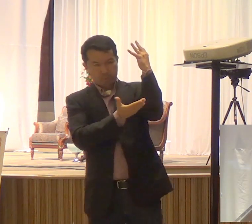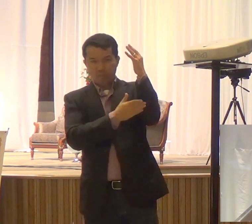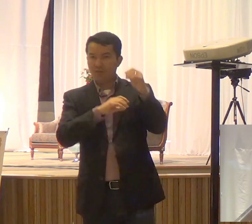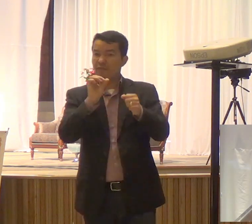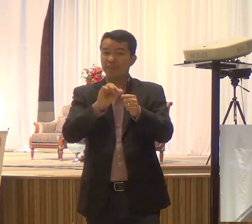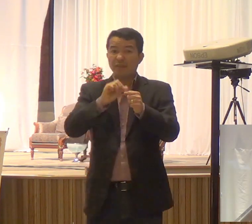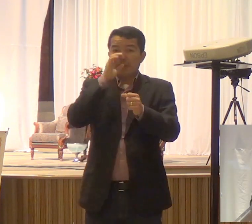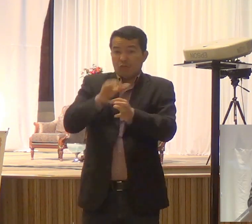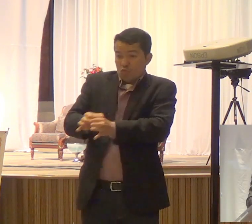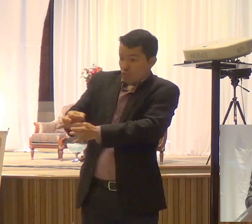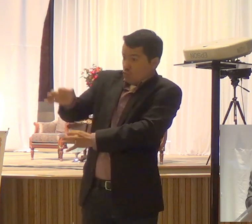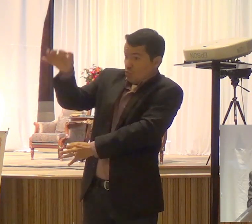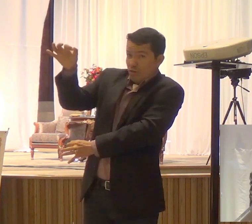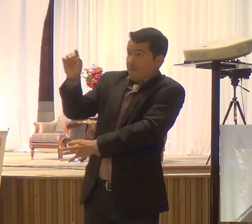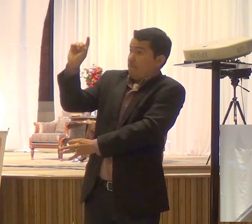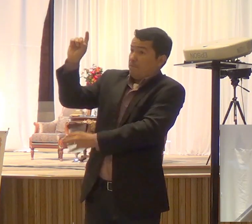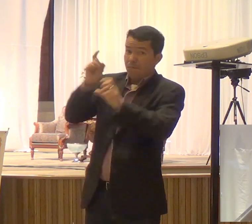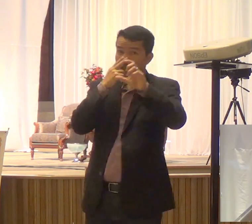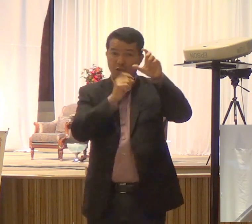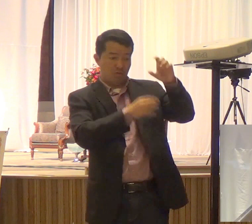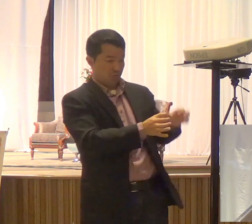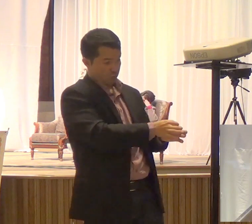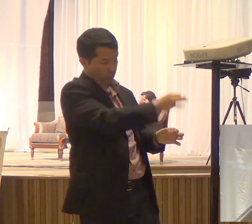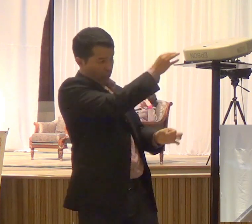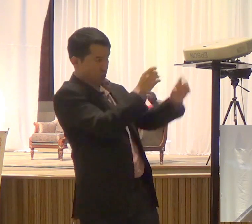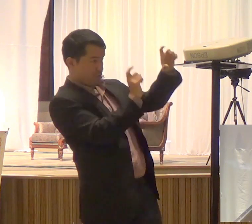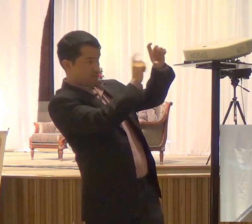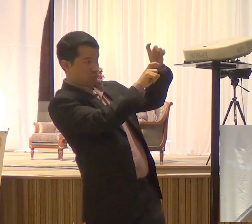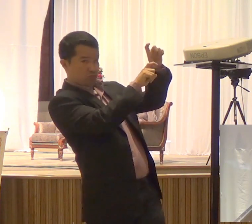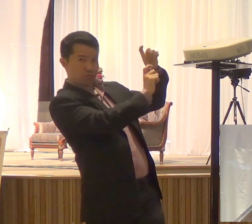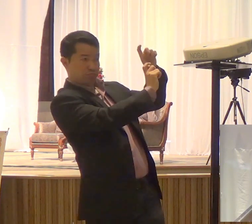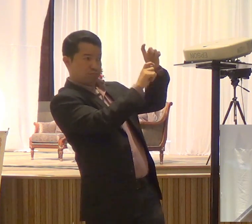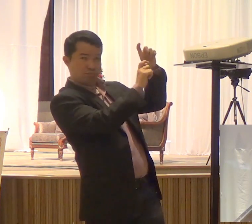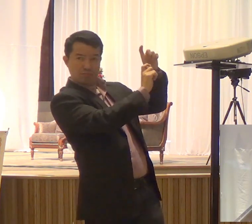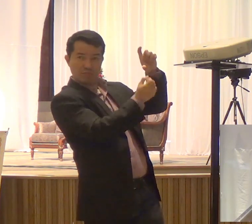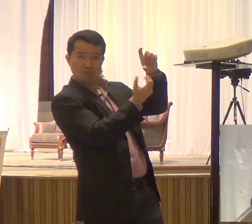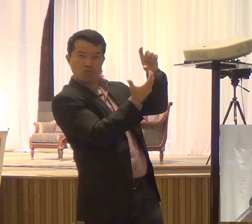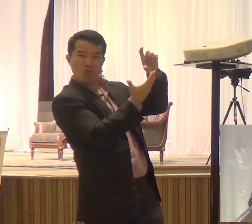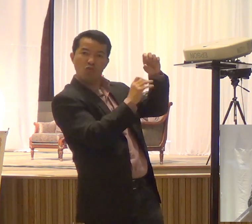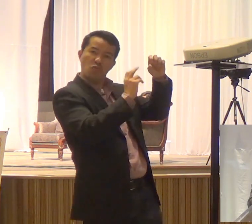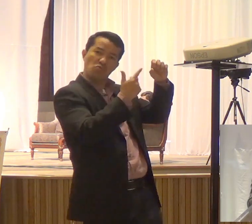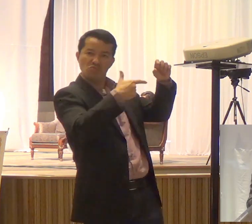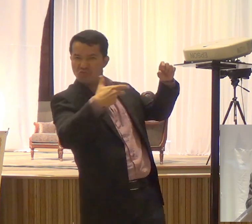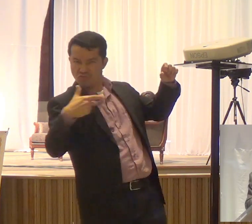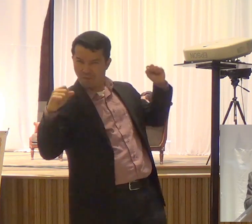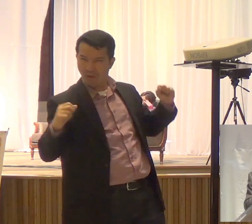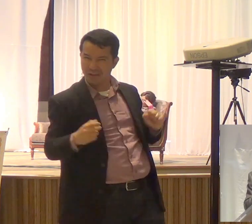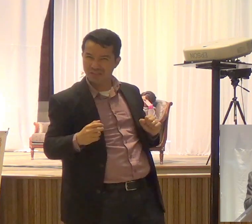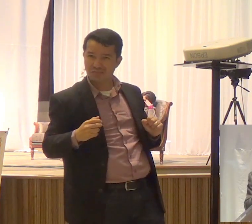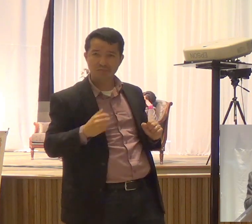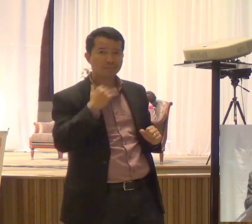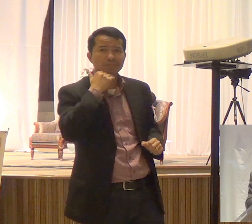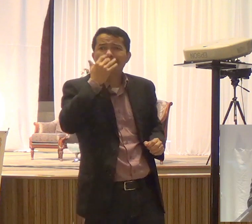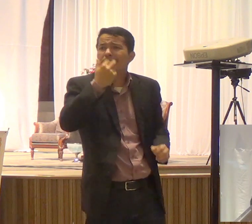vaso? E a resposta do profeta é não. E existe uma diferença muito grande entre madeira de